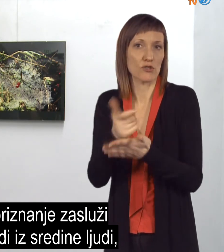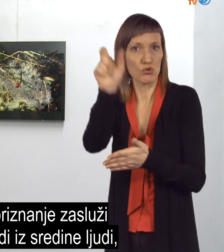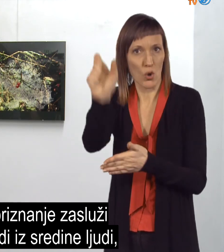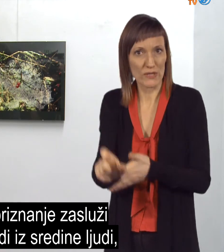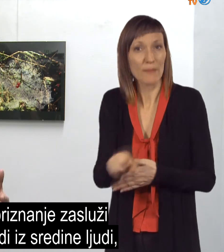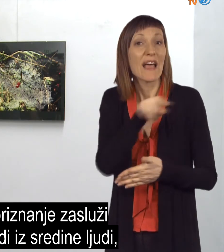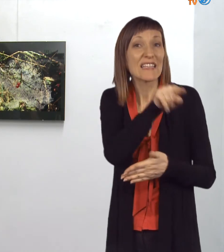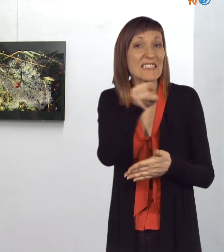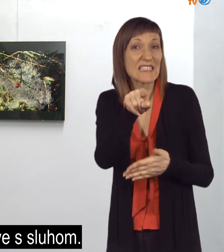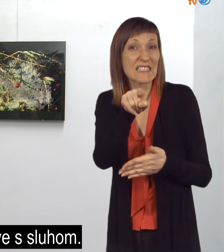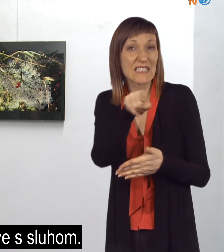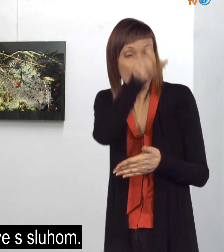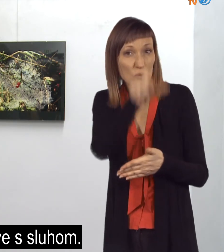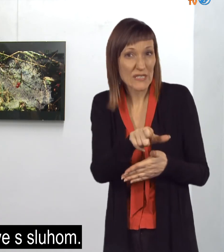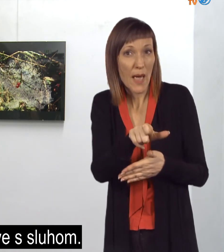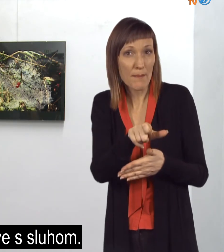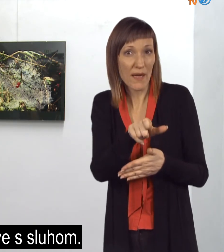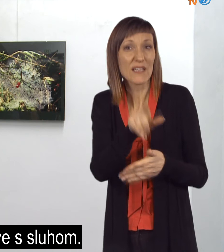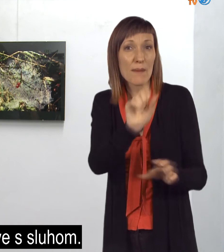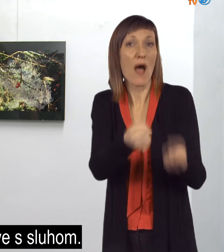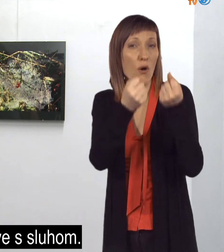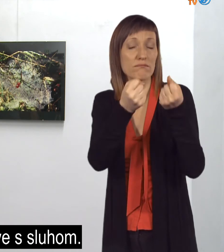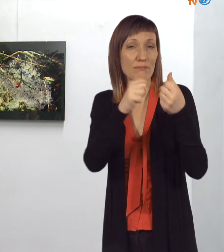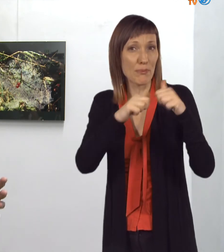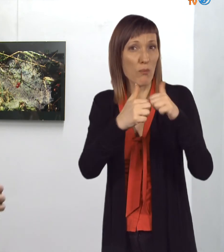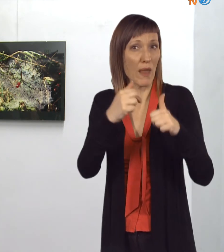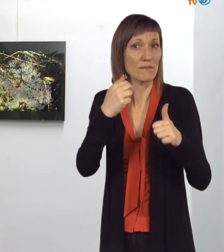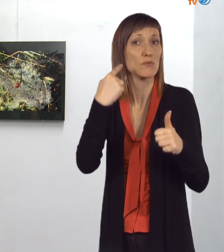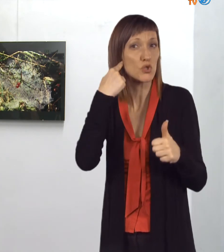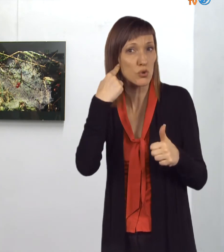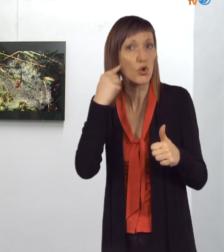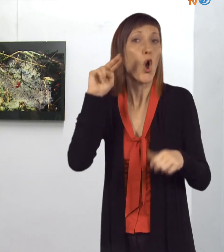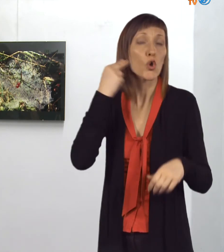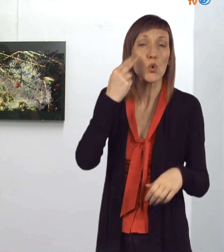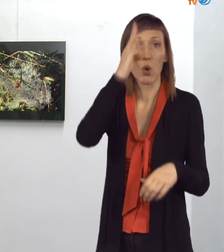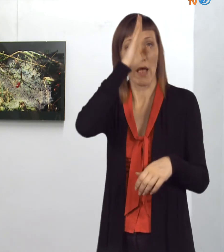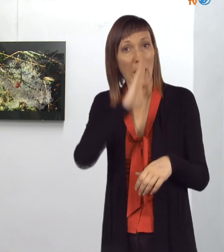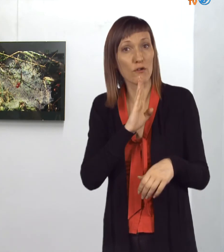sredine ljudi, ki imajo težave z sluhom, govorimo o skupini